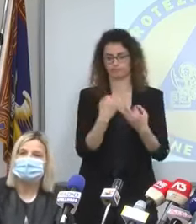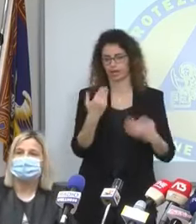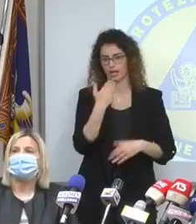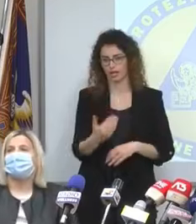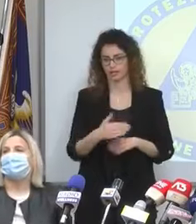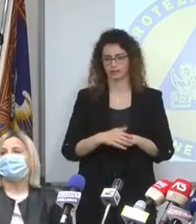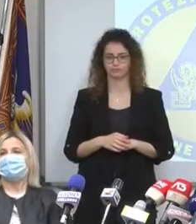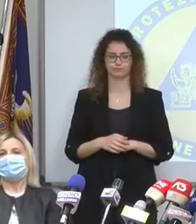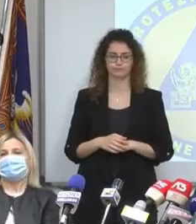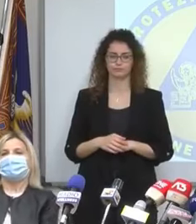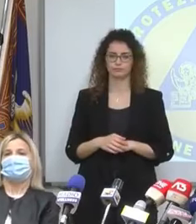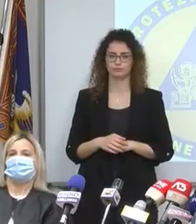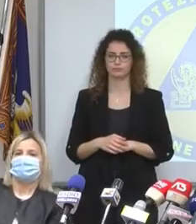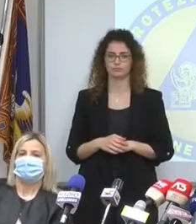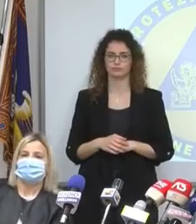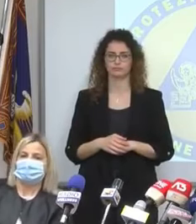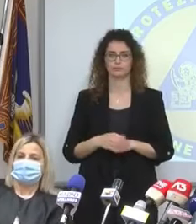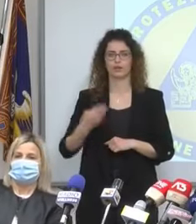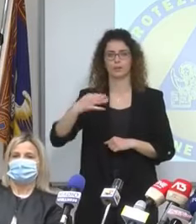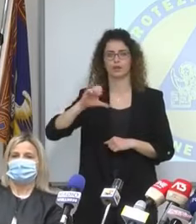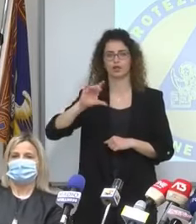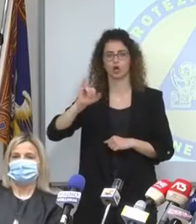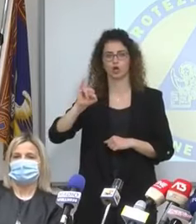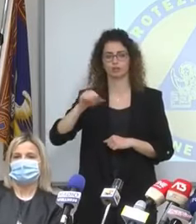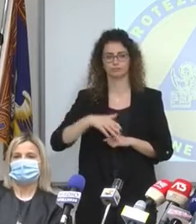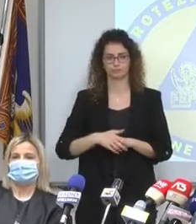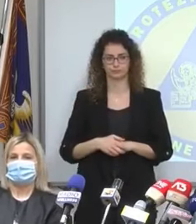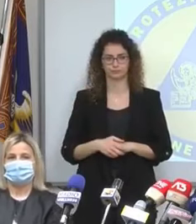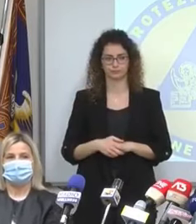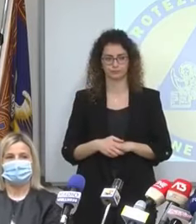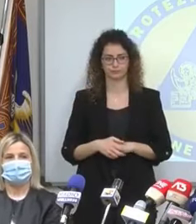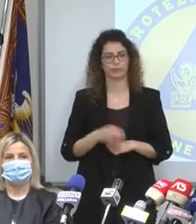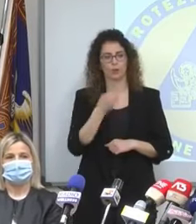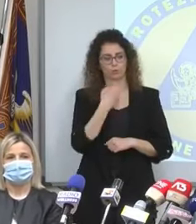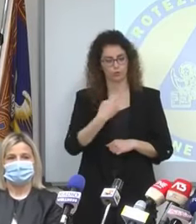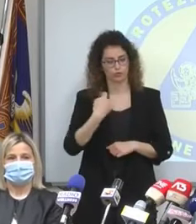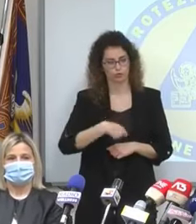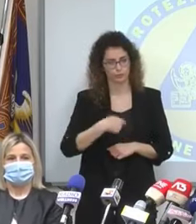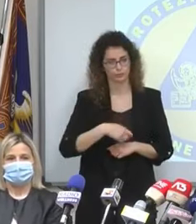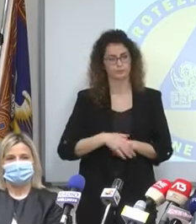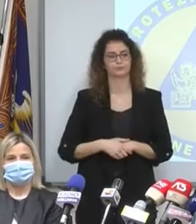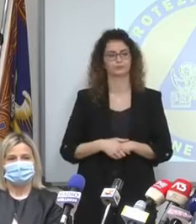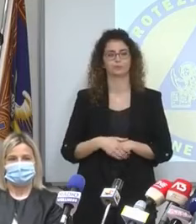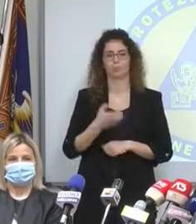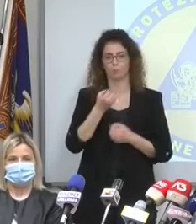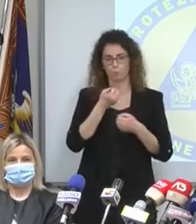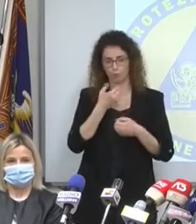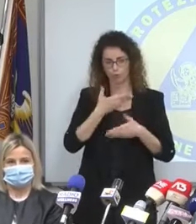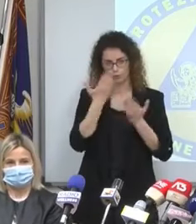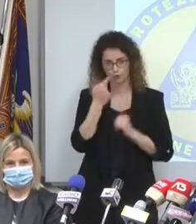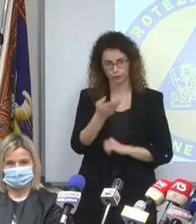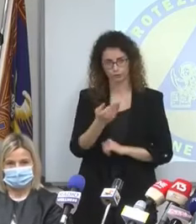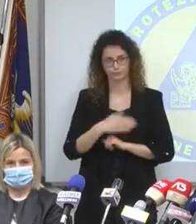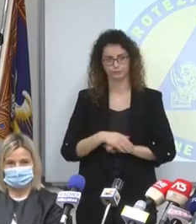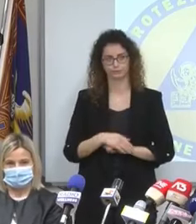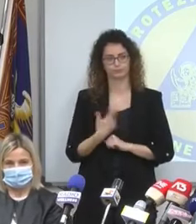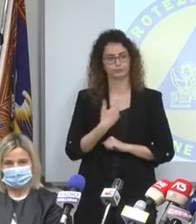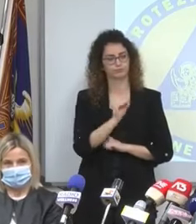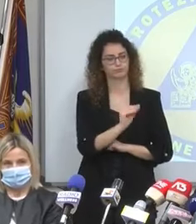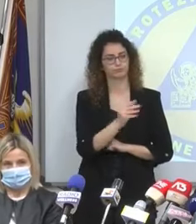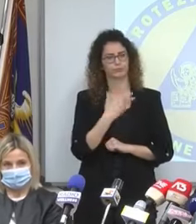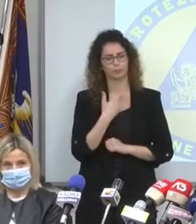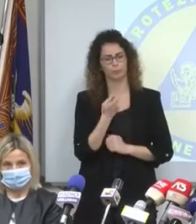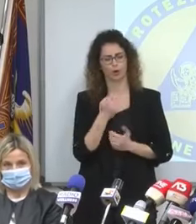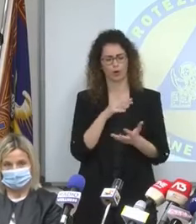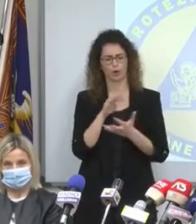Perfetto, grazie. Prego. Ilaria Marchiori. Sì, buongiorno Presidente. Buongiorno. Allora, una domanda, c'è